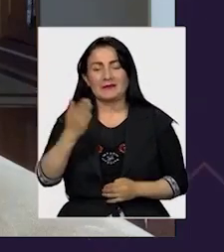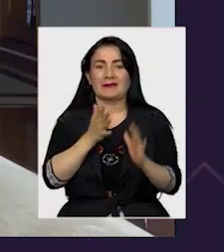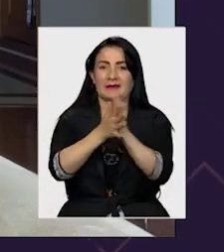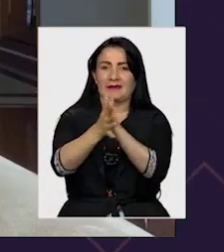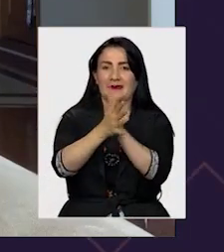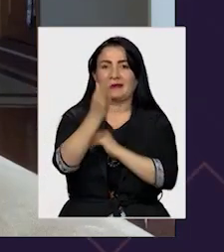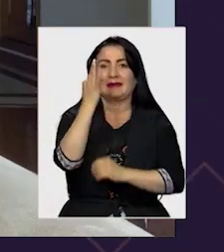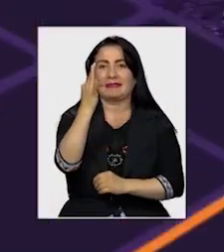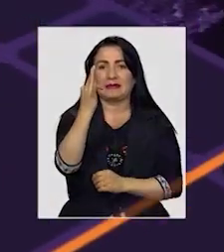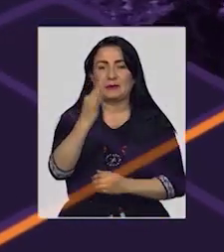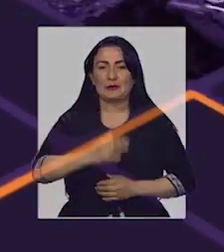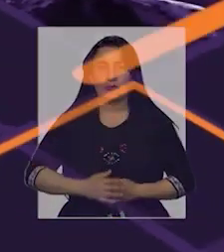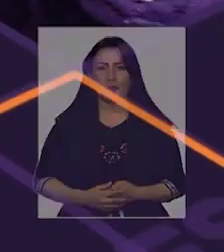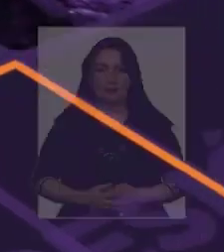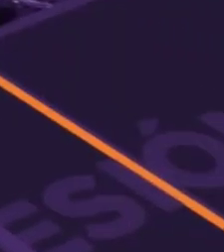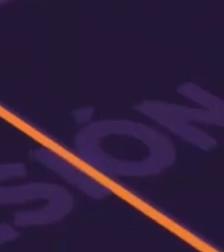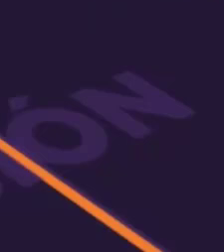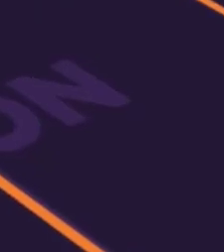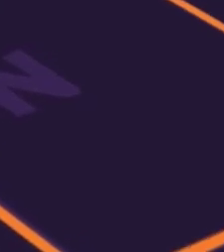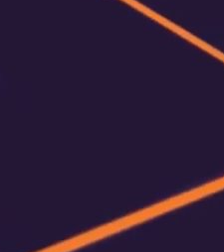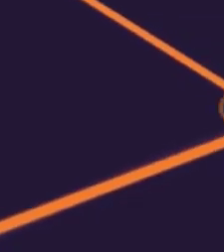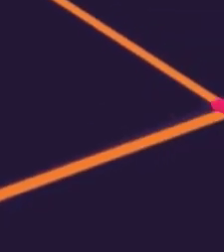inspirador testimonio.